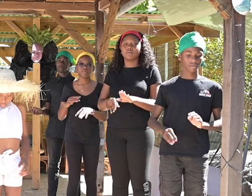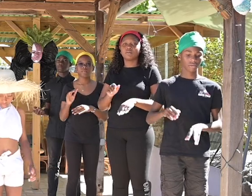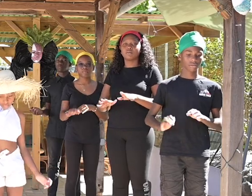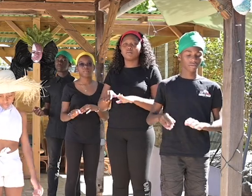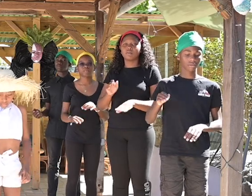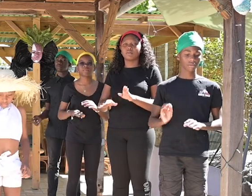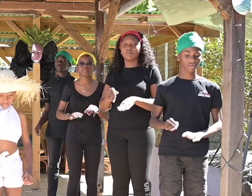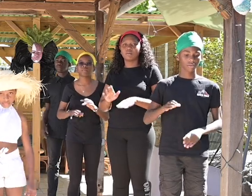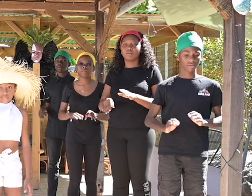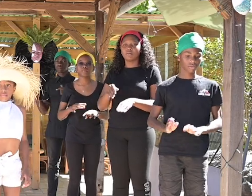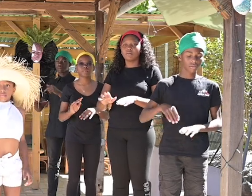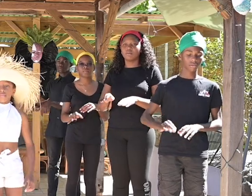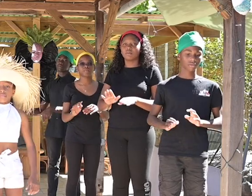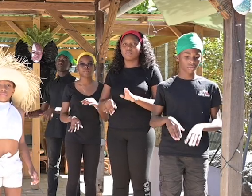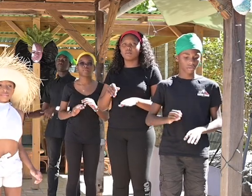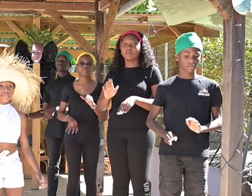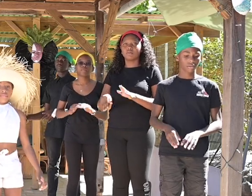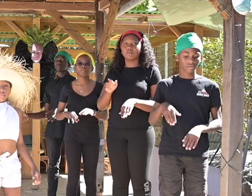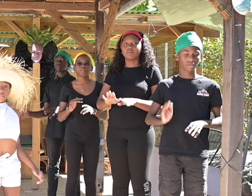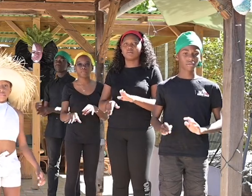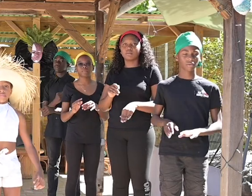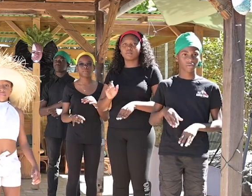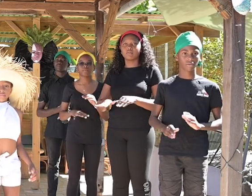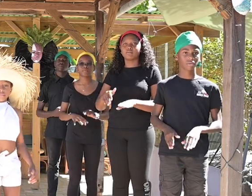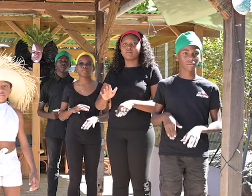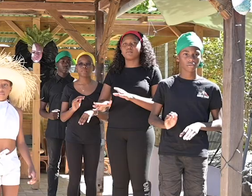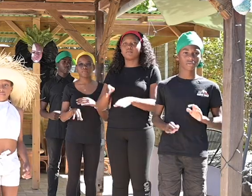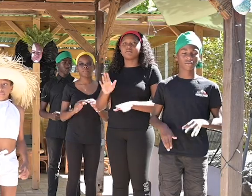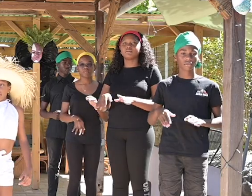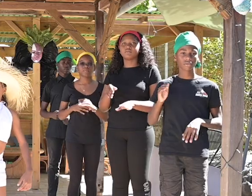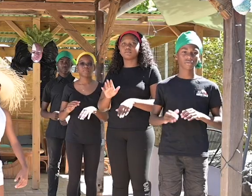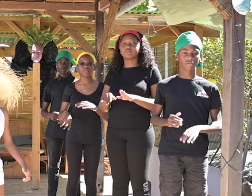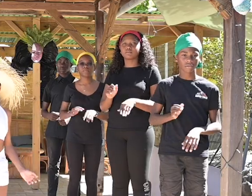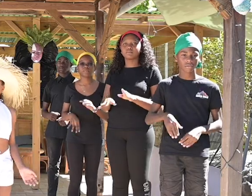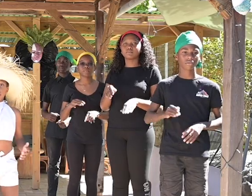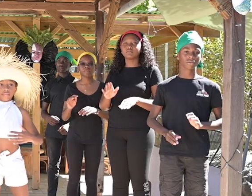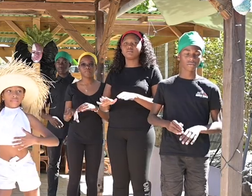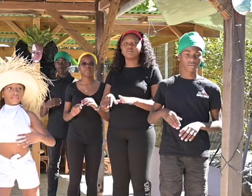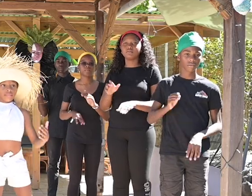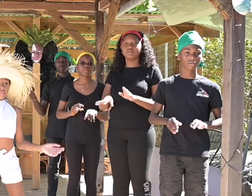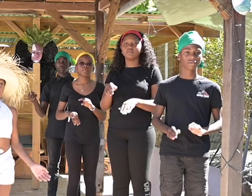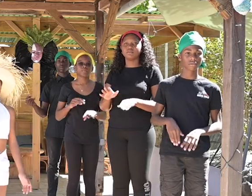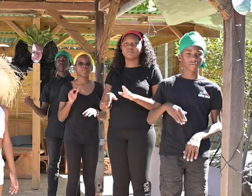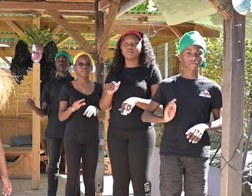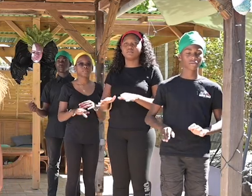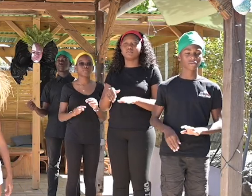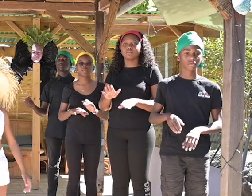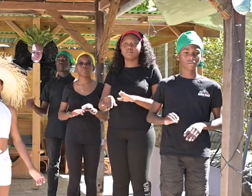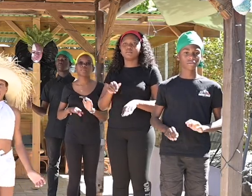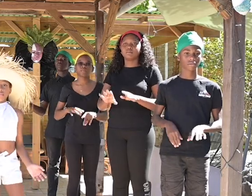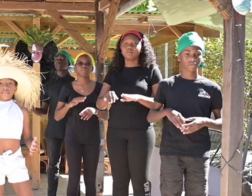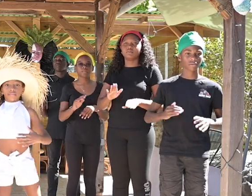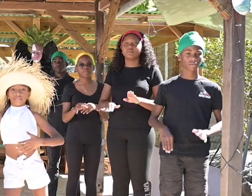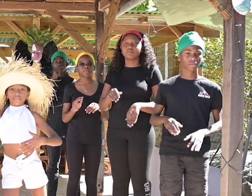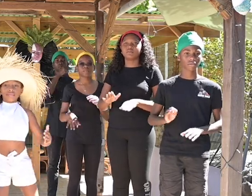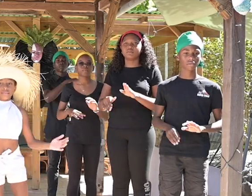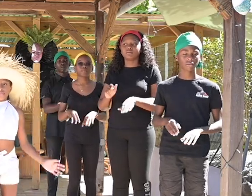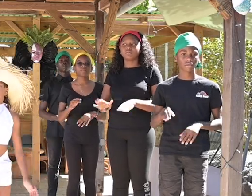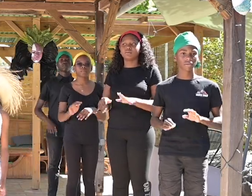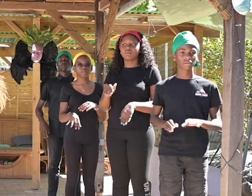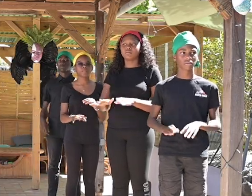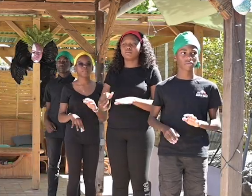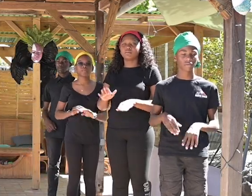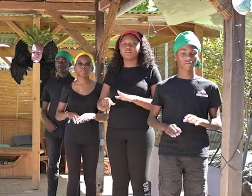chien, ça fait pour toujours tini, son doux en la verte. Tell you that, piotini, pour ma